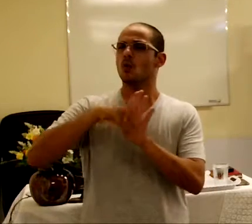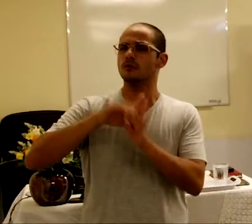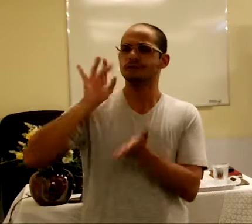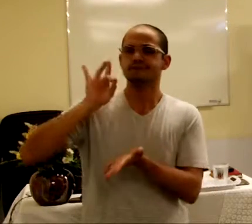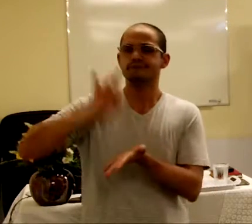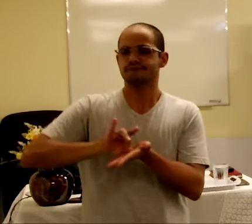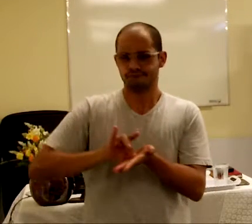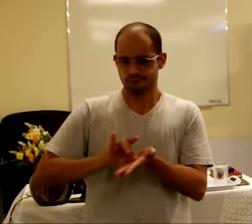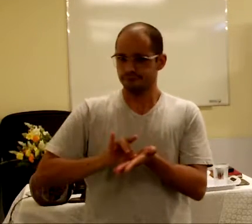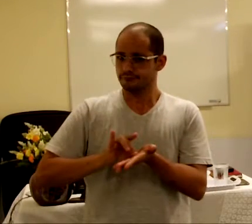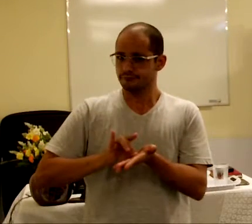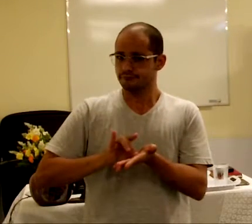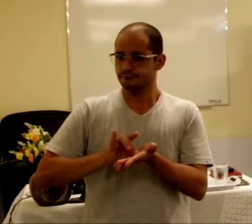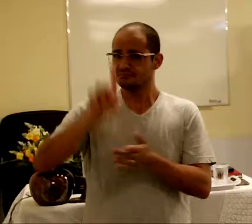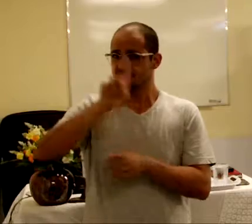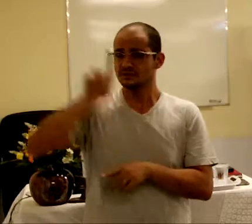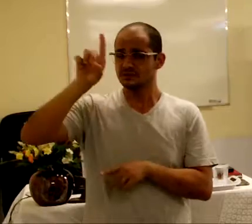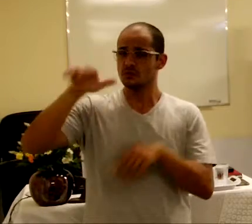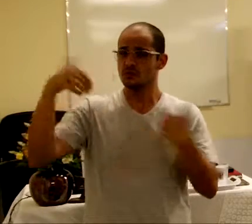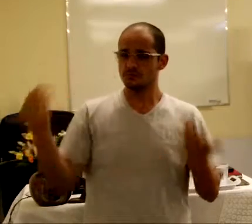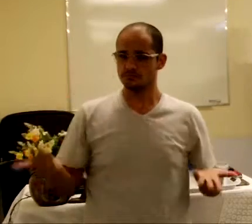absoluta e definitiva sobre Deus.